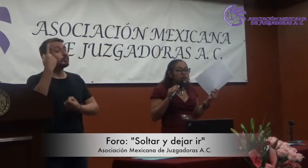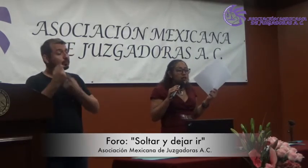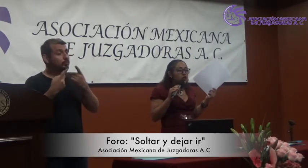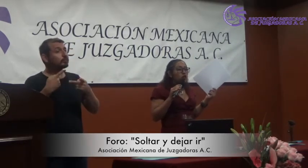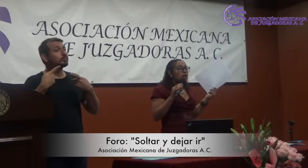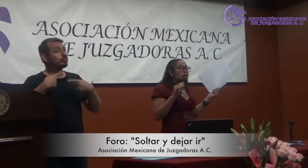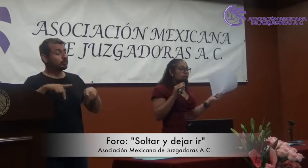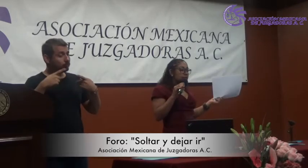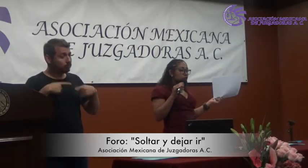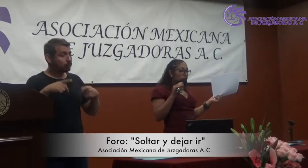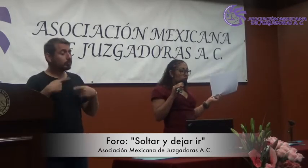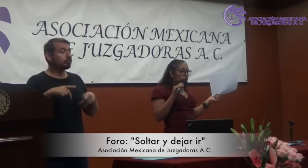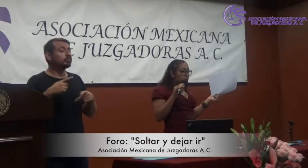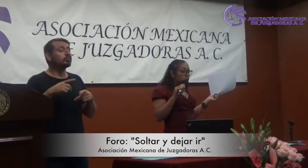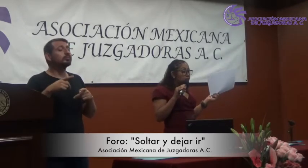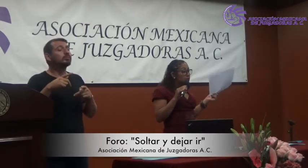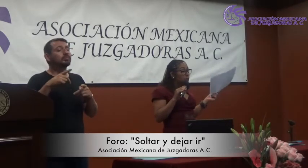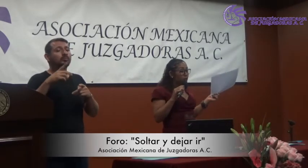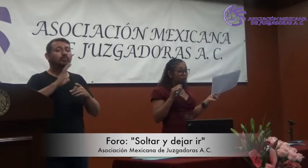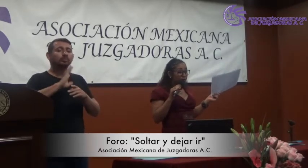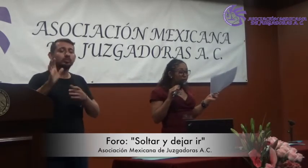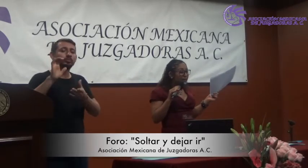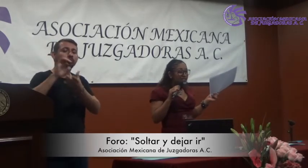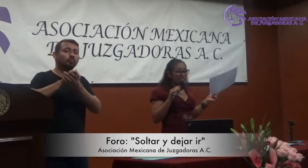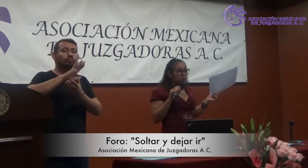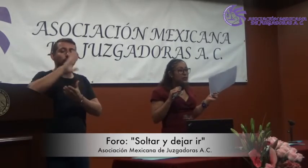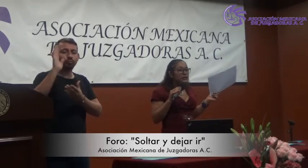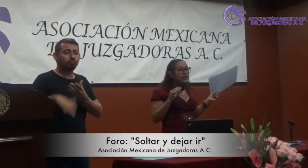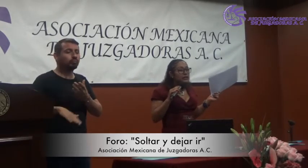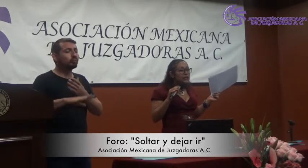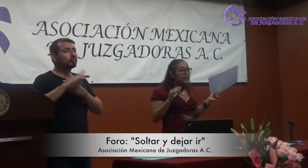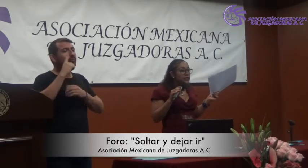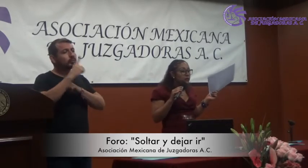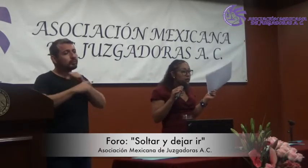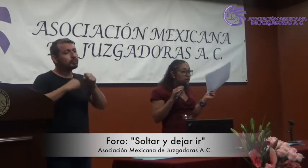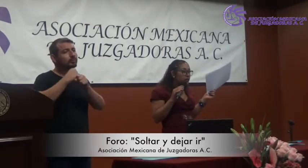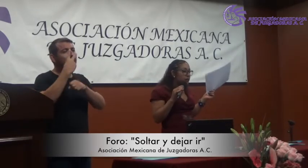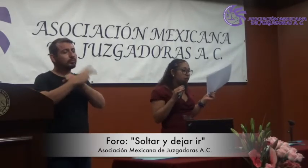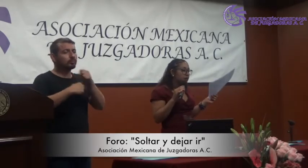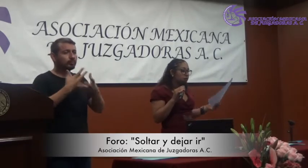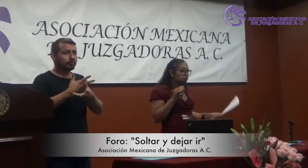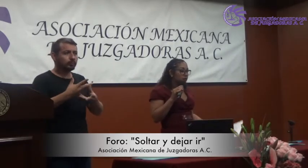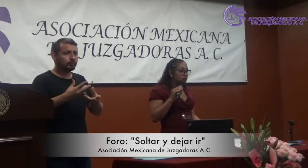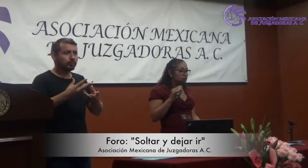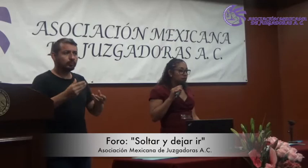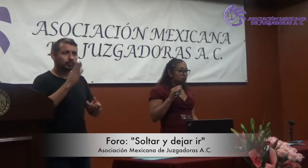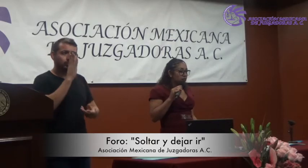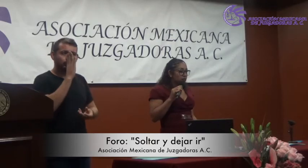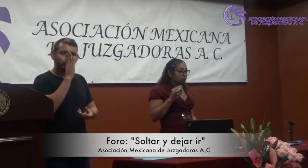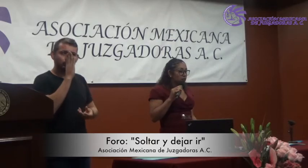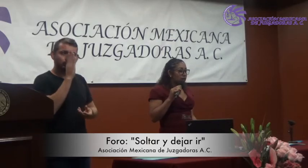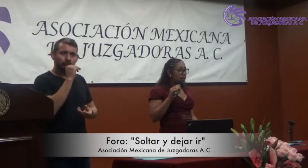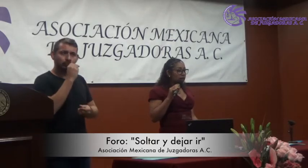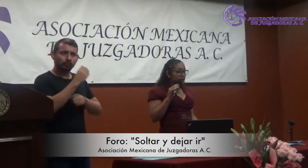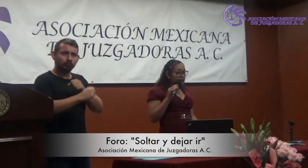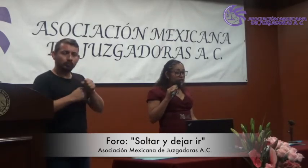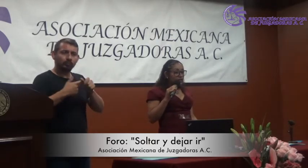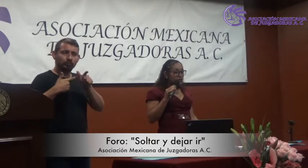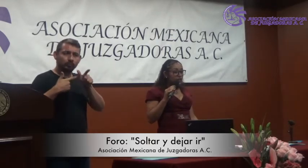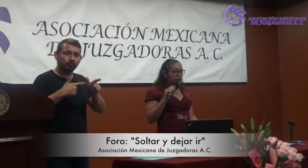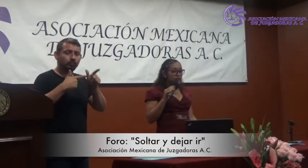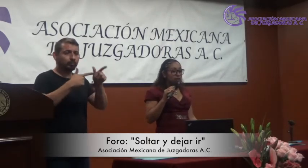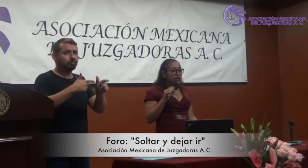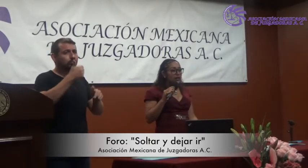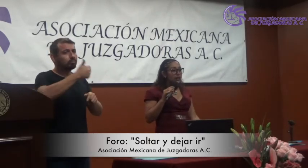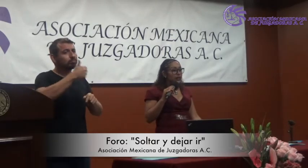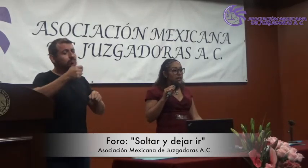siguen manteniendo ese dolor de un principio y a veces hasta más grande y hasta más grave. Y la idea de